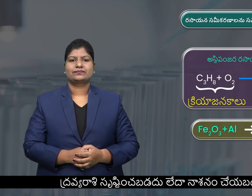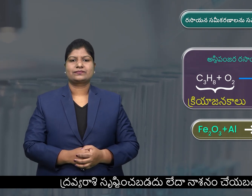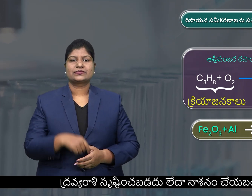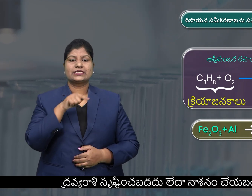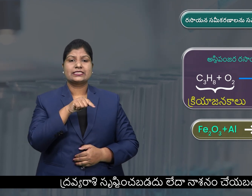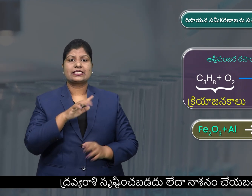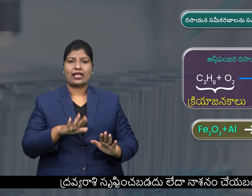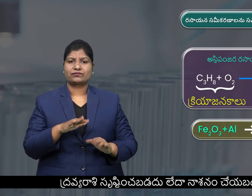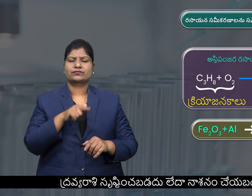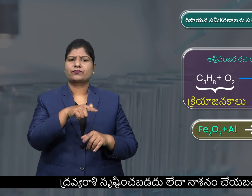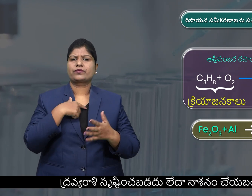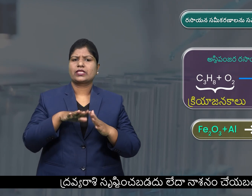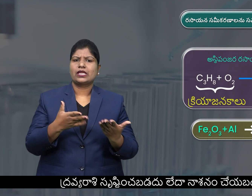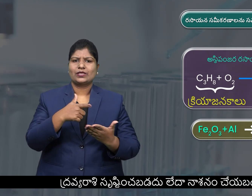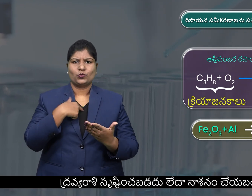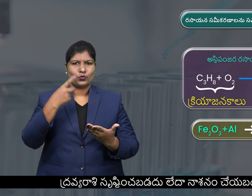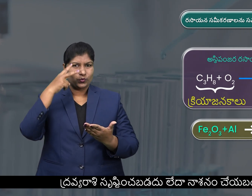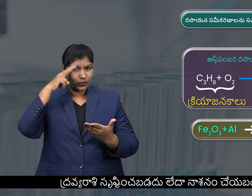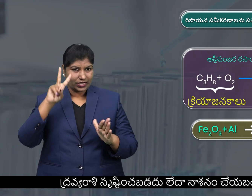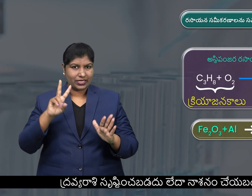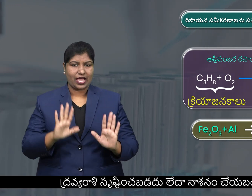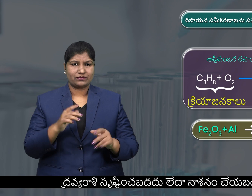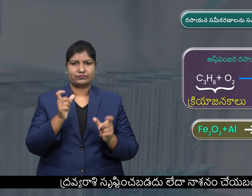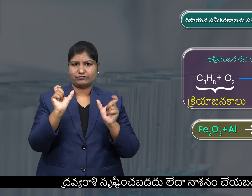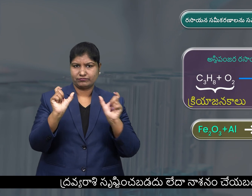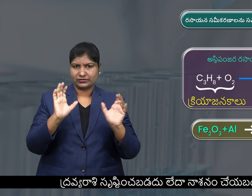ద్రవ్యరాశి సృష్టించబడదు లేదా నాశనం చేయబడదు.